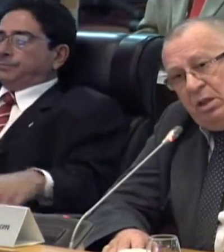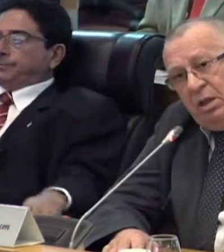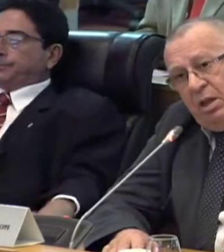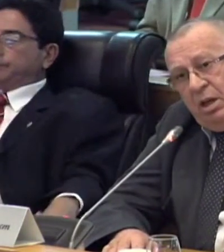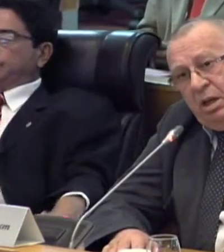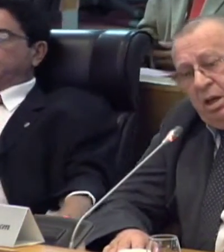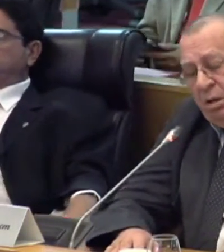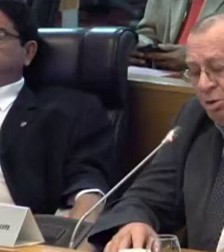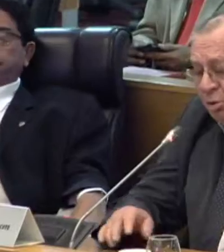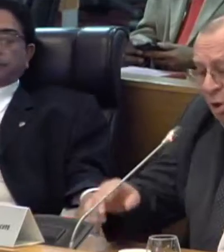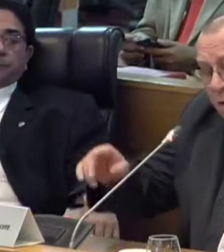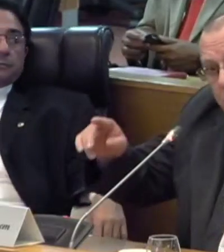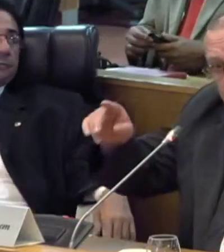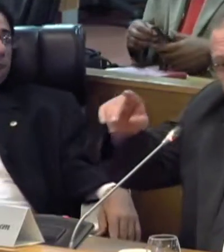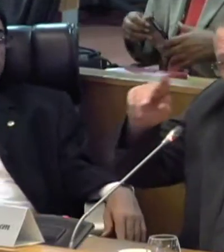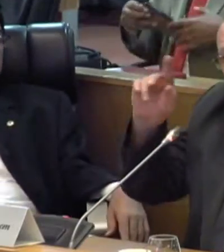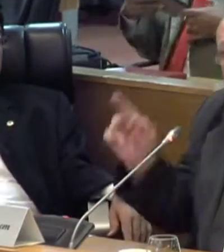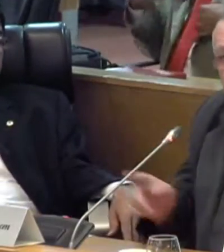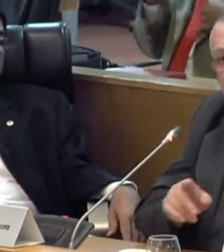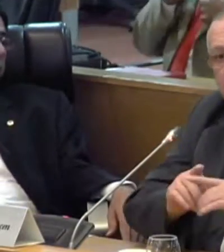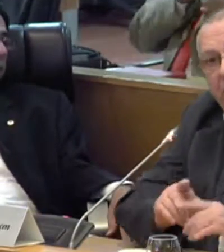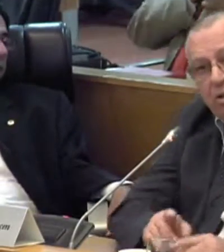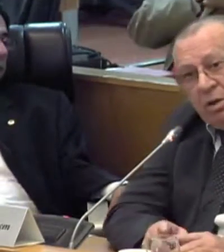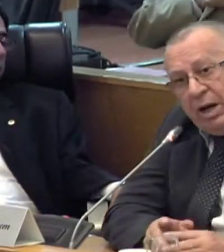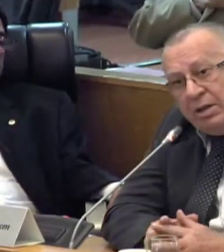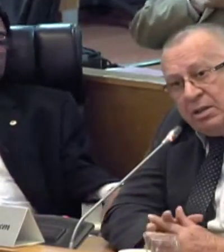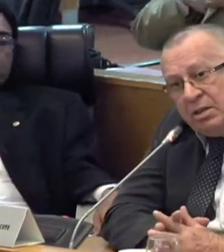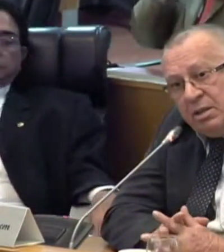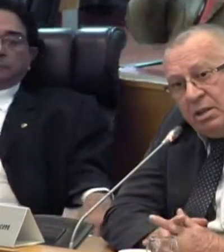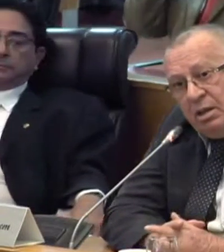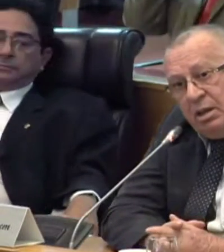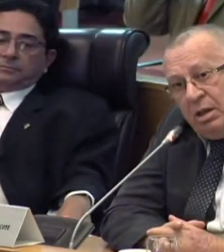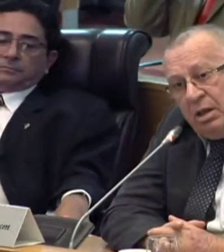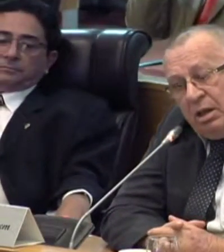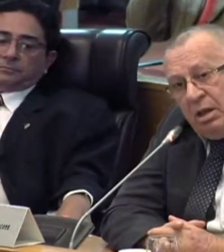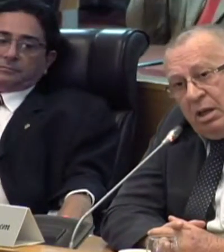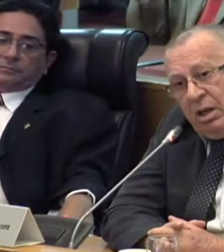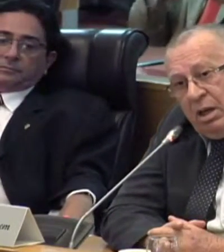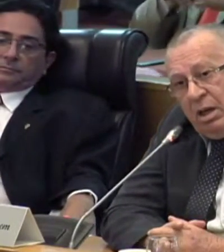principalmente de nossos dirigentes nacionais,